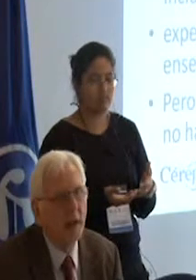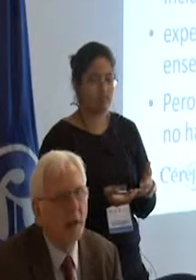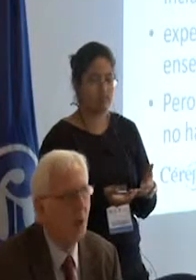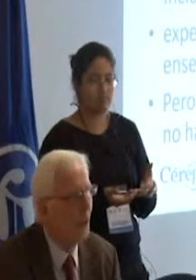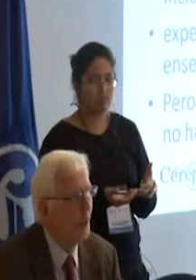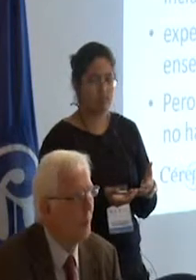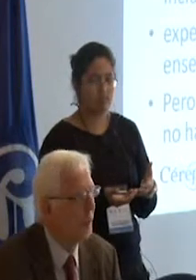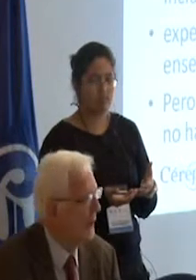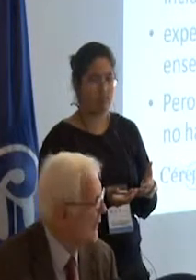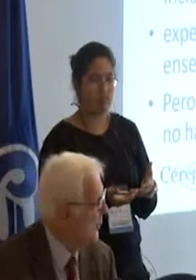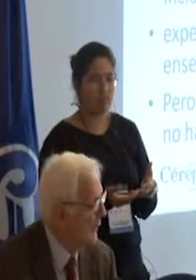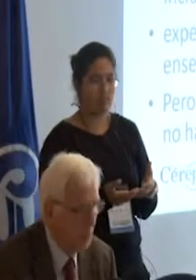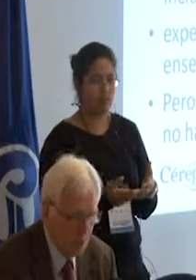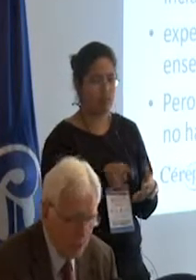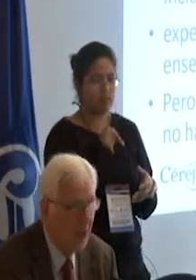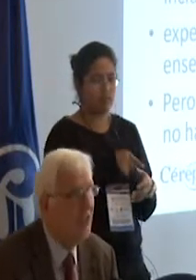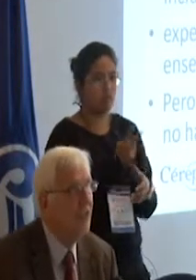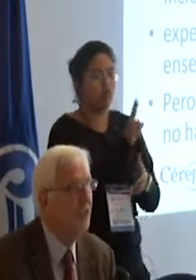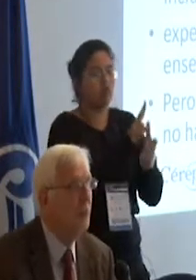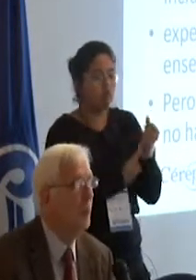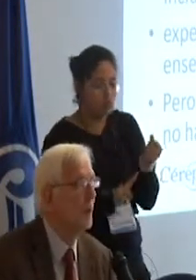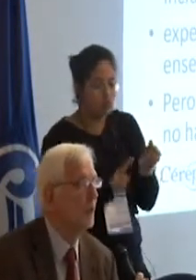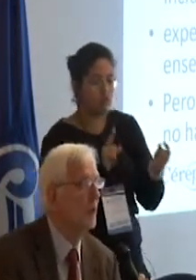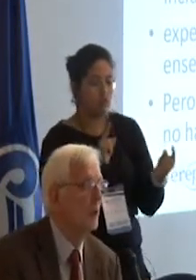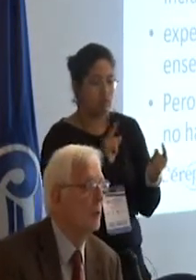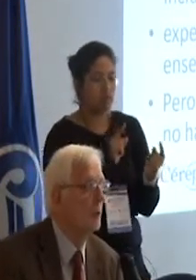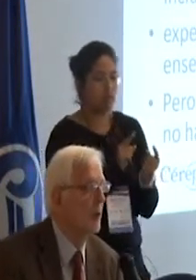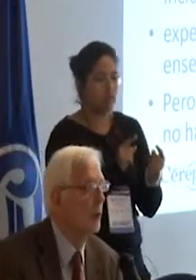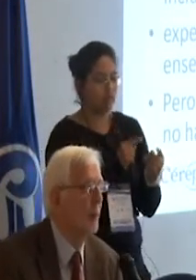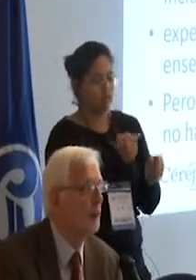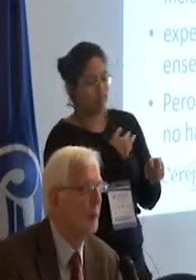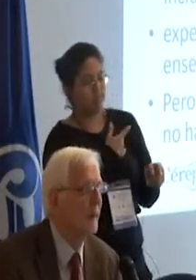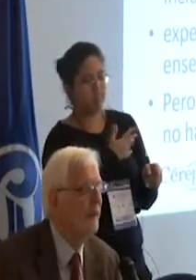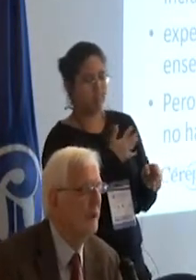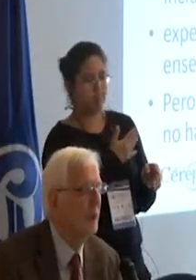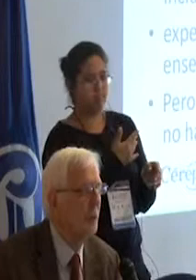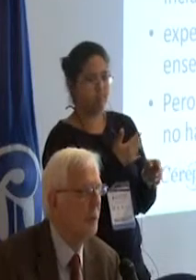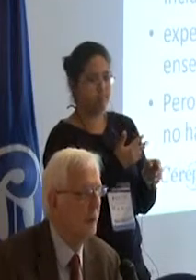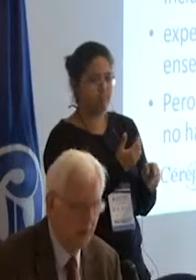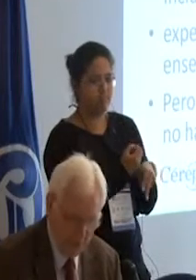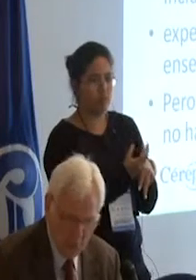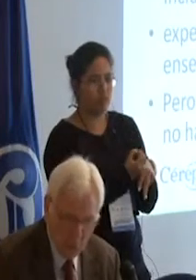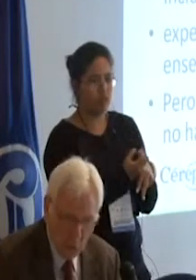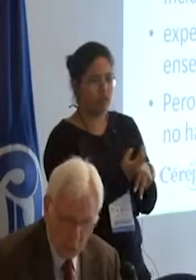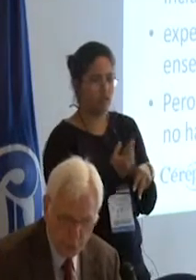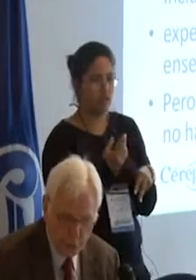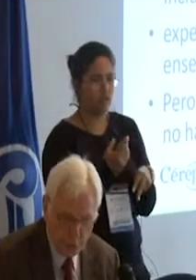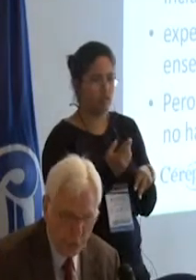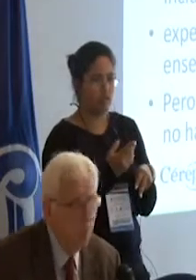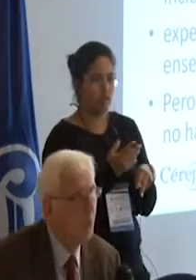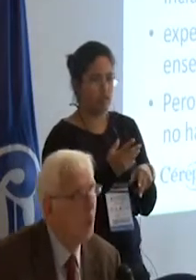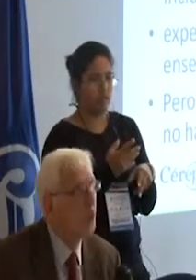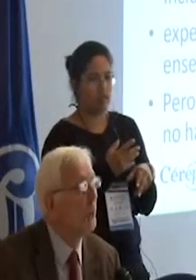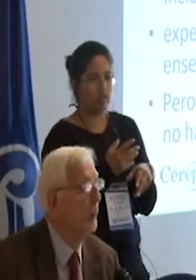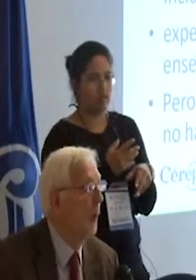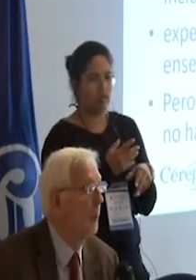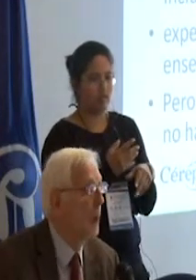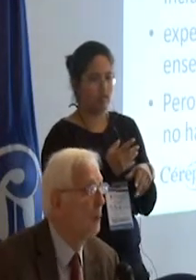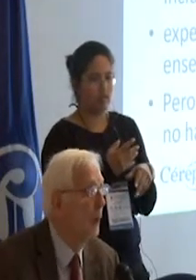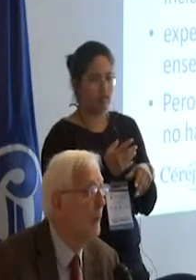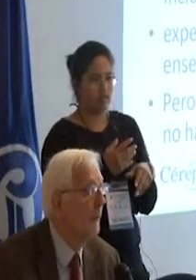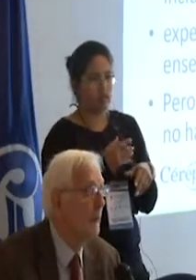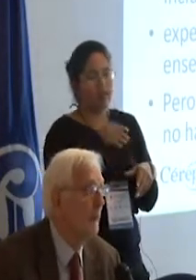porque el auxiliar y el docente se ven durante toda la mitad de la jornada y por lo tanto